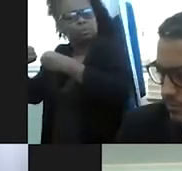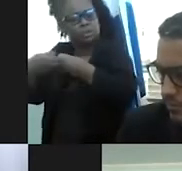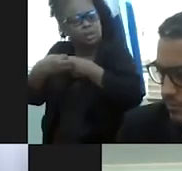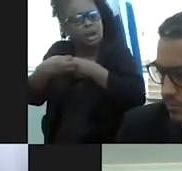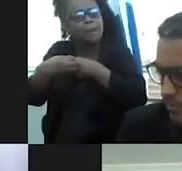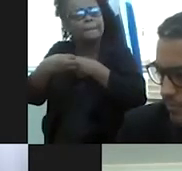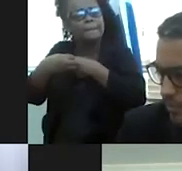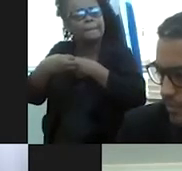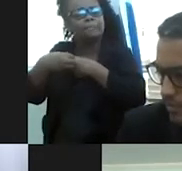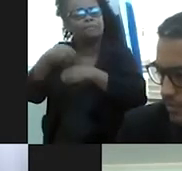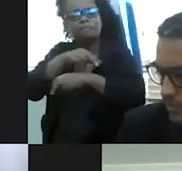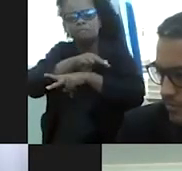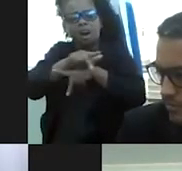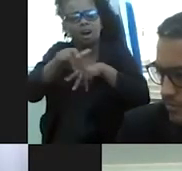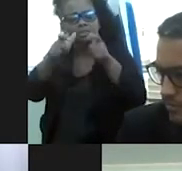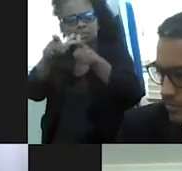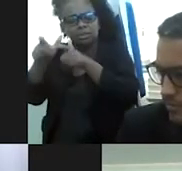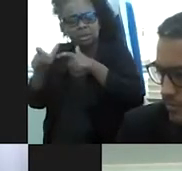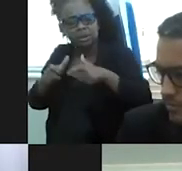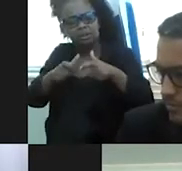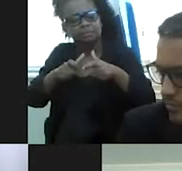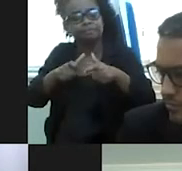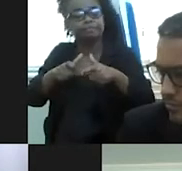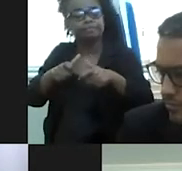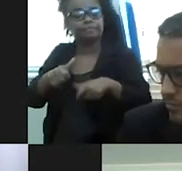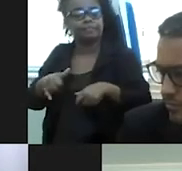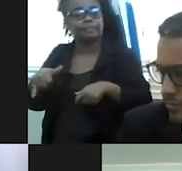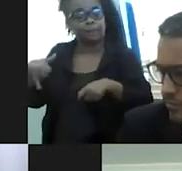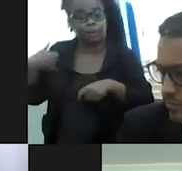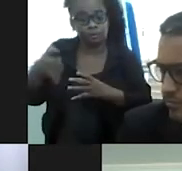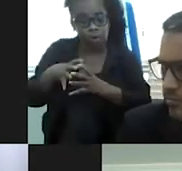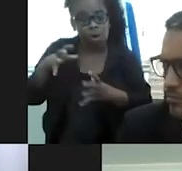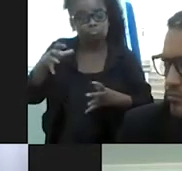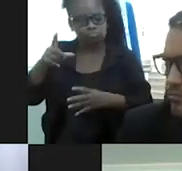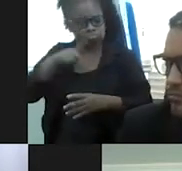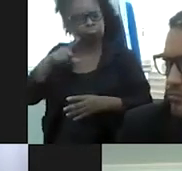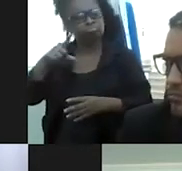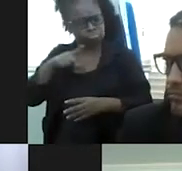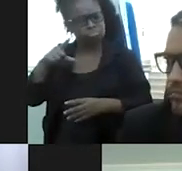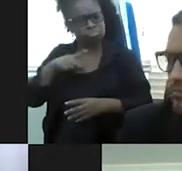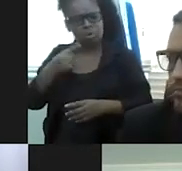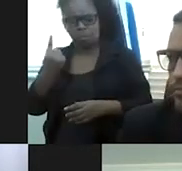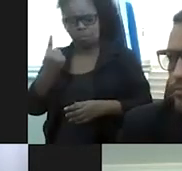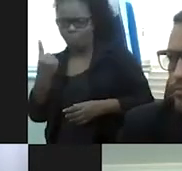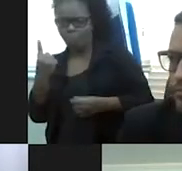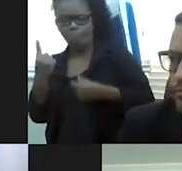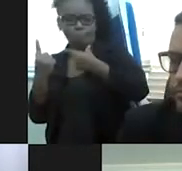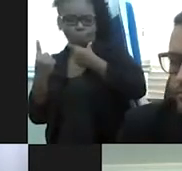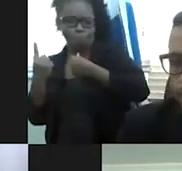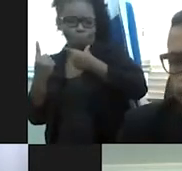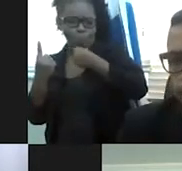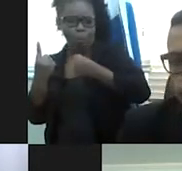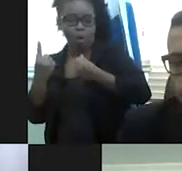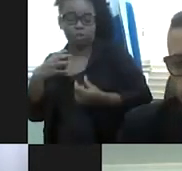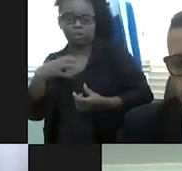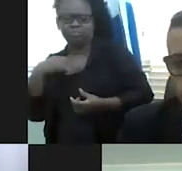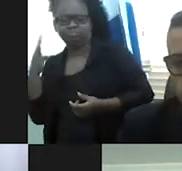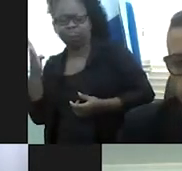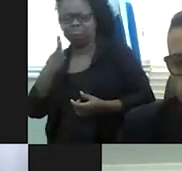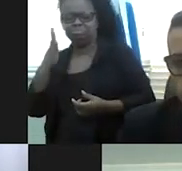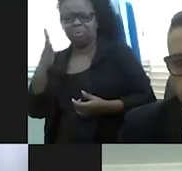idosos. Tinha até um senhor que começou a passar mal, porque estava muito tempo na fila. Eu perguntei de onde ele